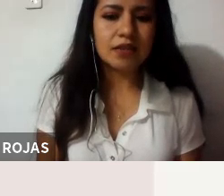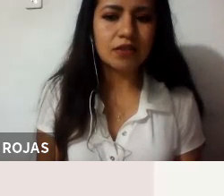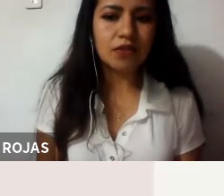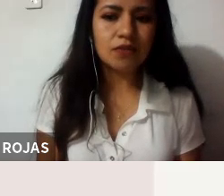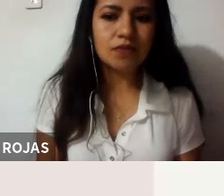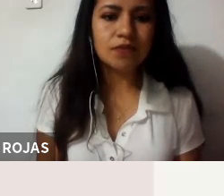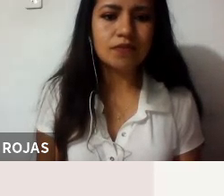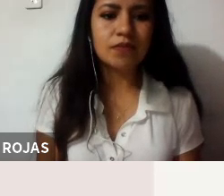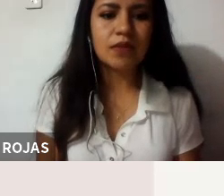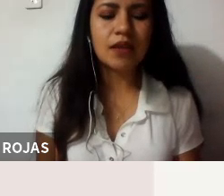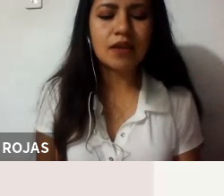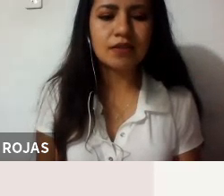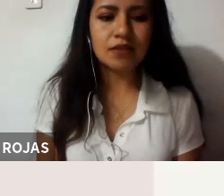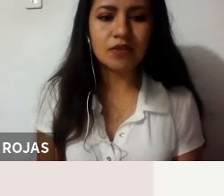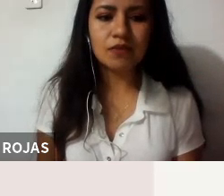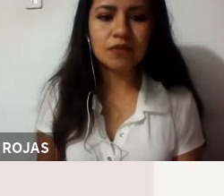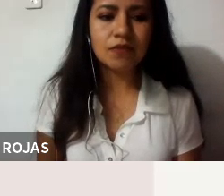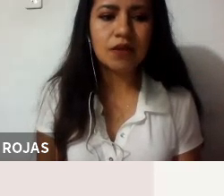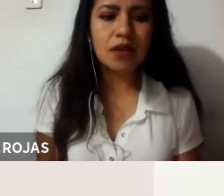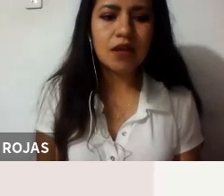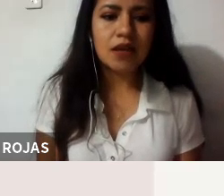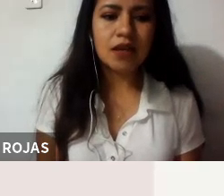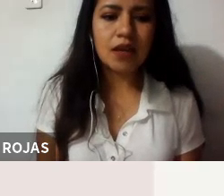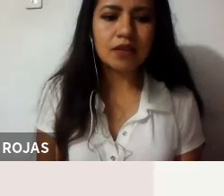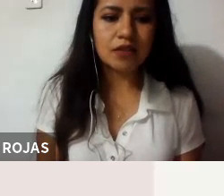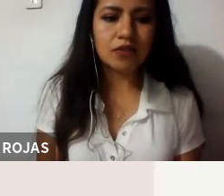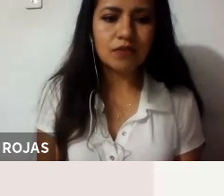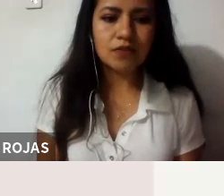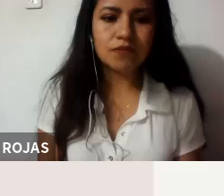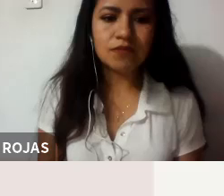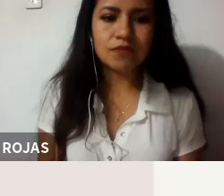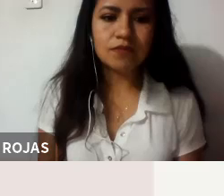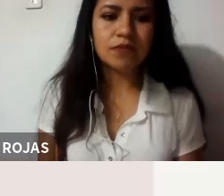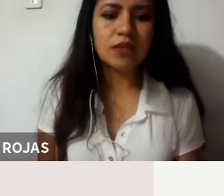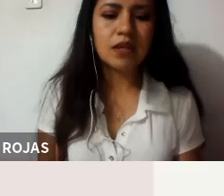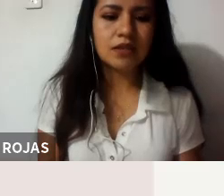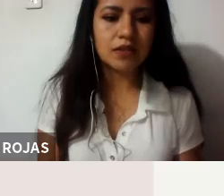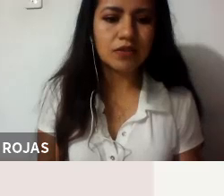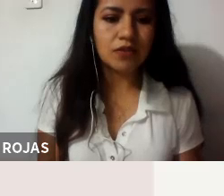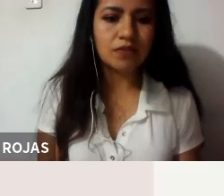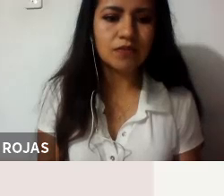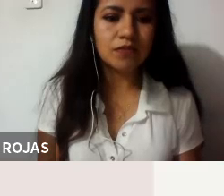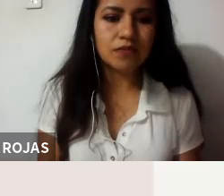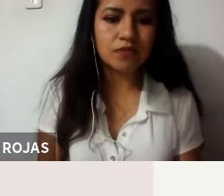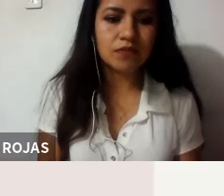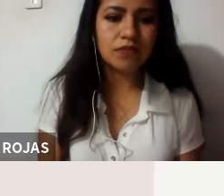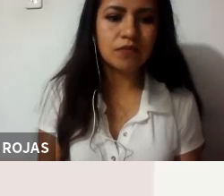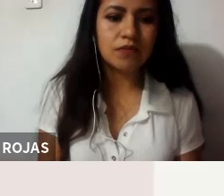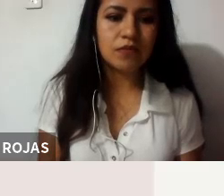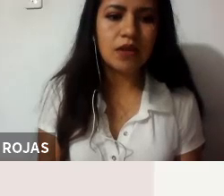¿Qué es eso? ¿Qué es eso? ¿Qué es eso? ¿Qué es eso?